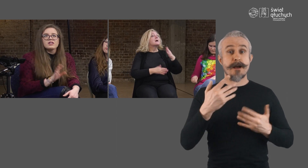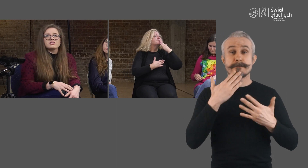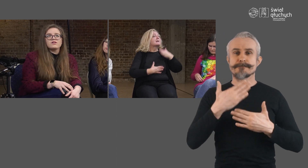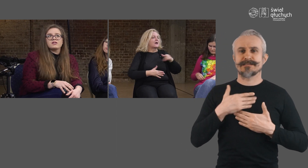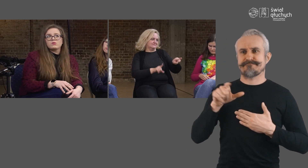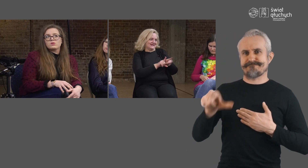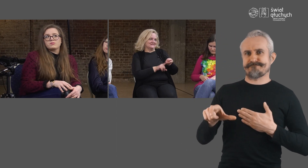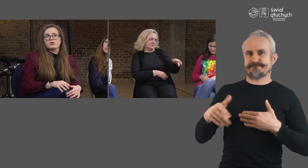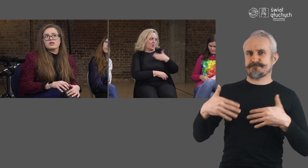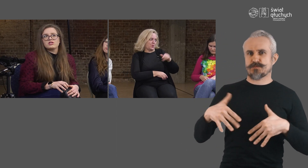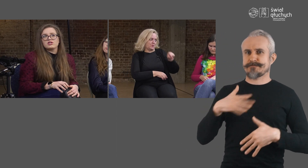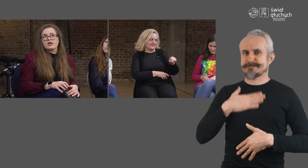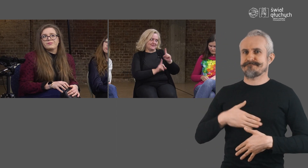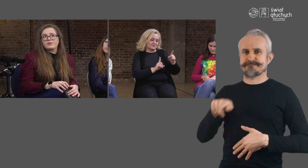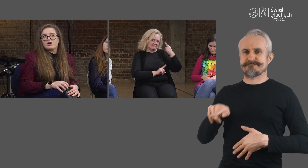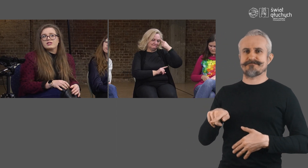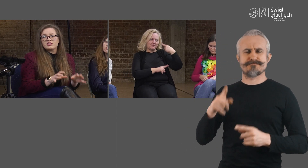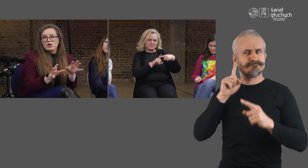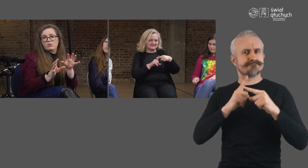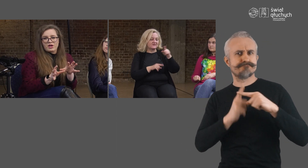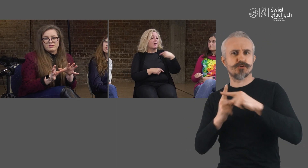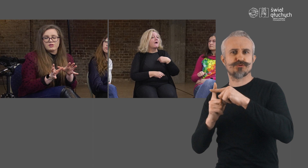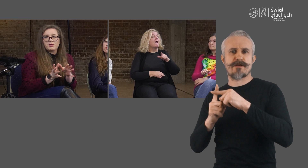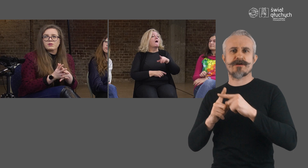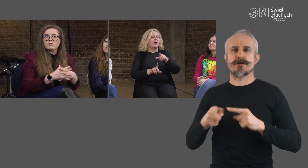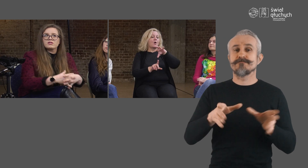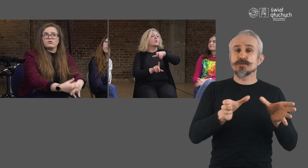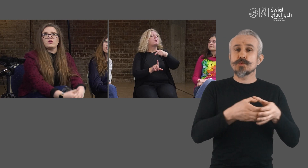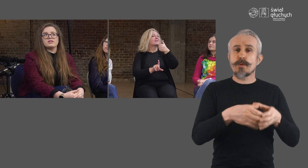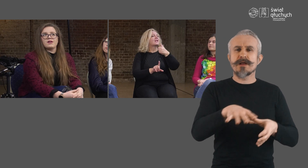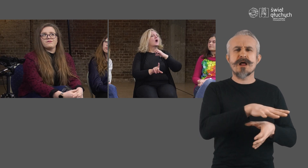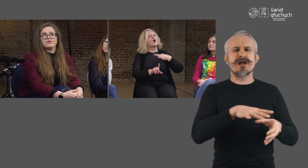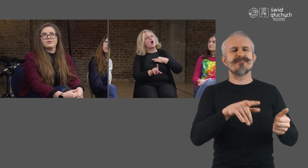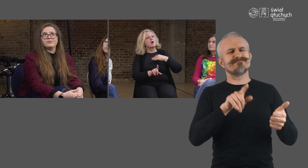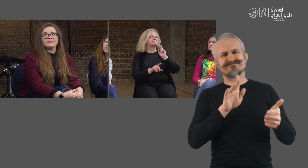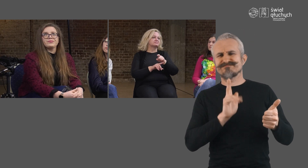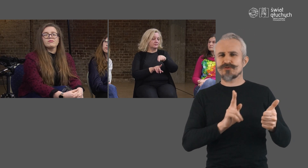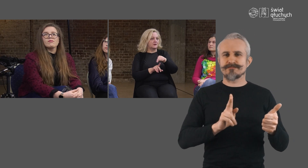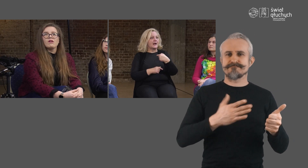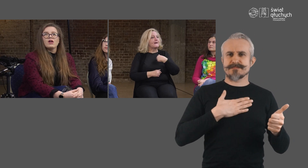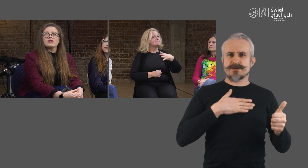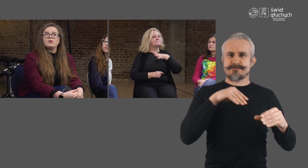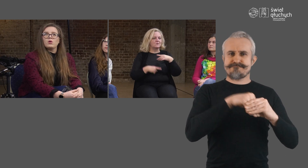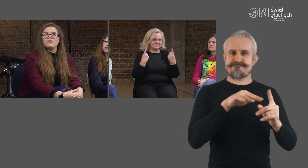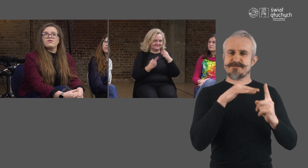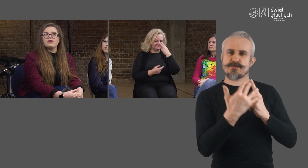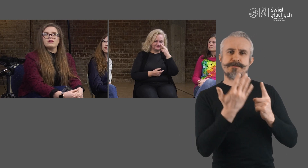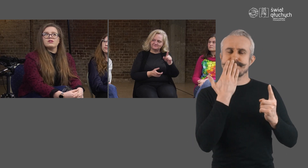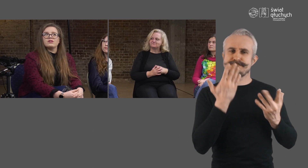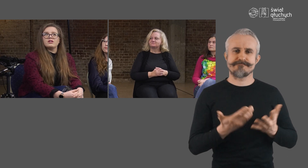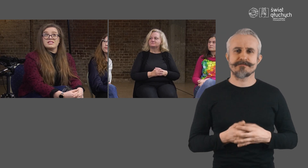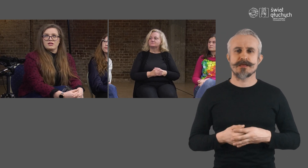powołania. Z tego względu na przykład, że ci obojętni, miałam taką sytuację to było